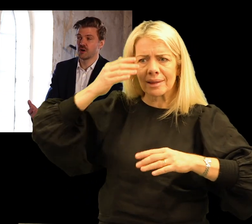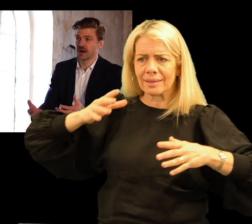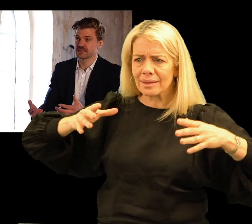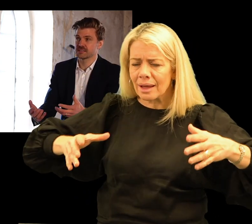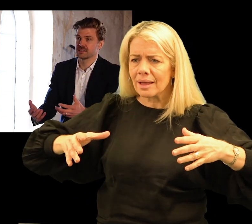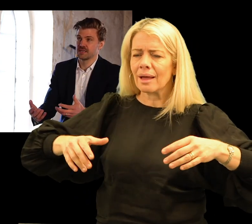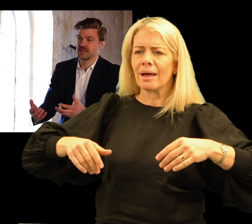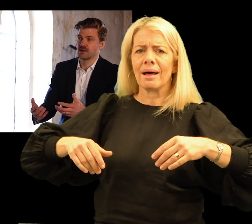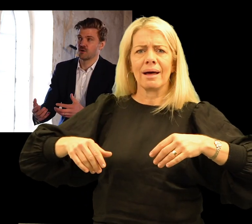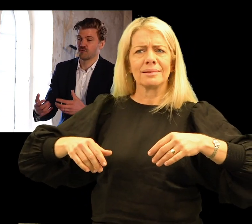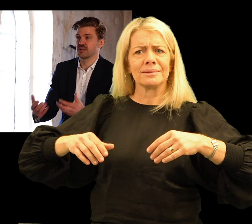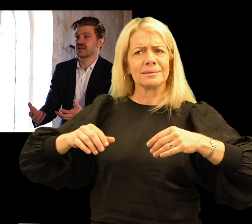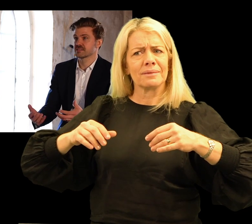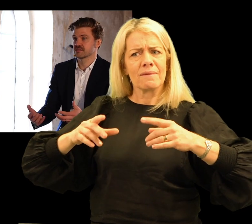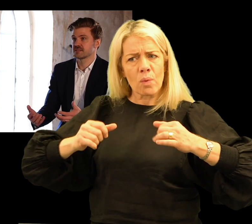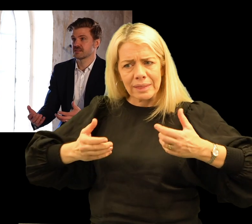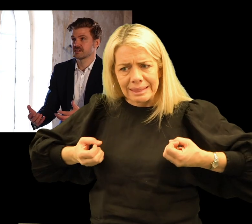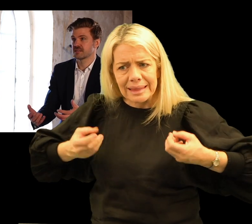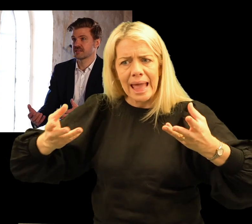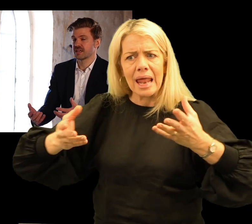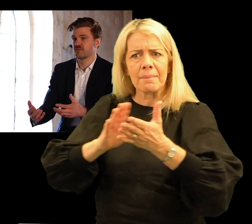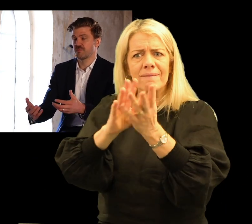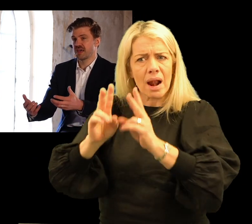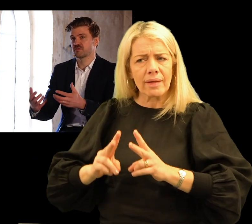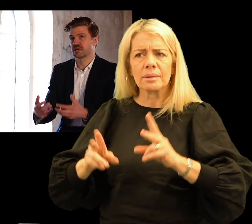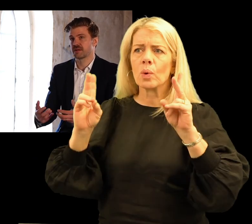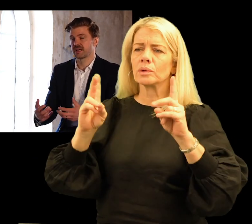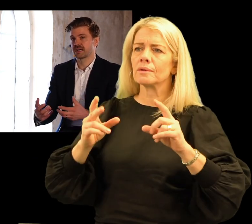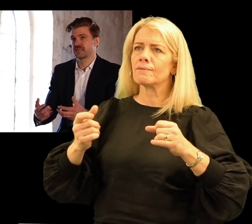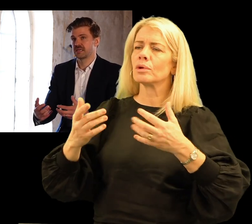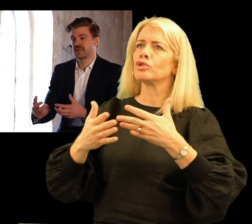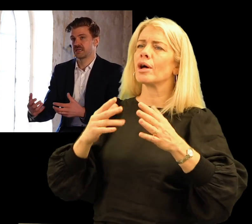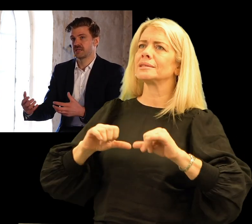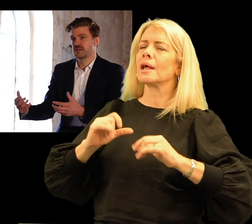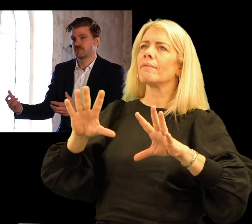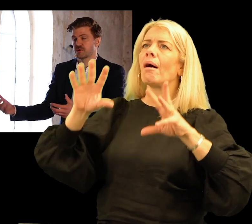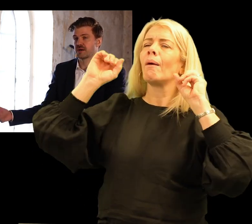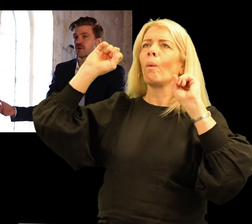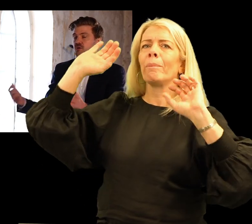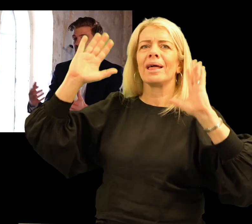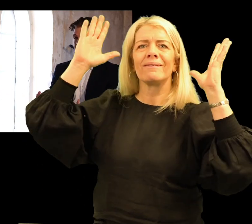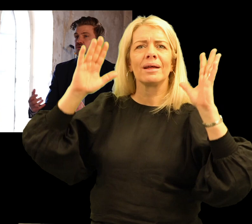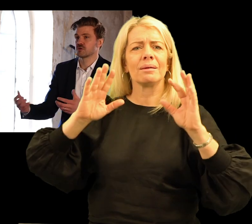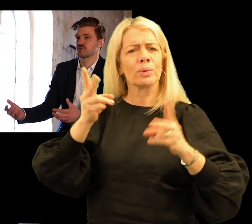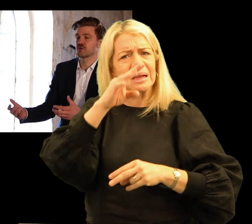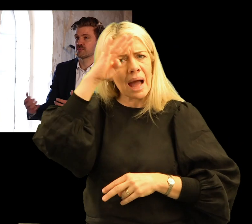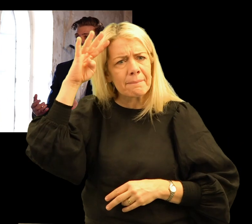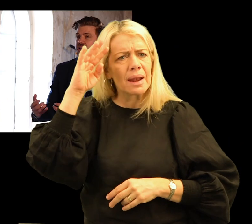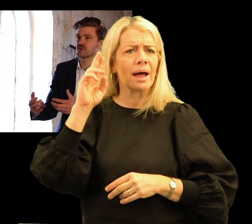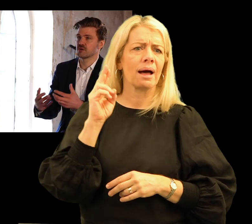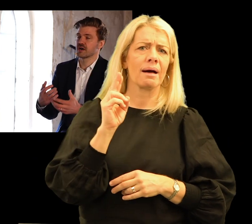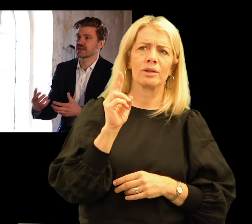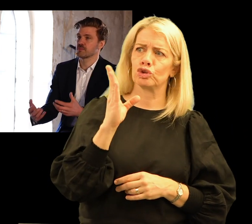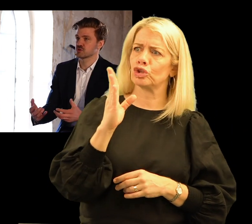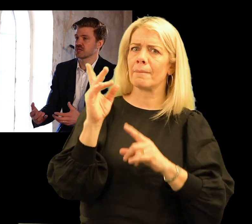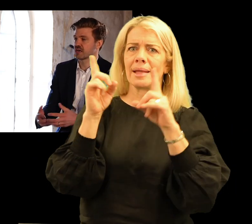får göras och får delas. Tänk att få vara med i en församling där både gamla och nya människor får komma